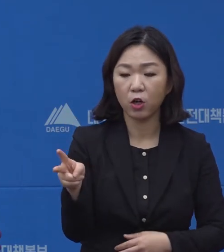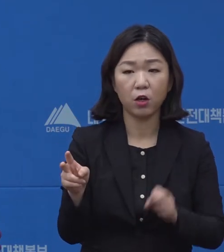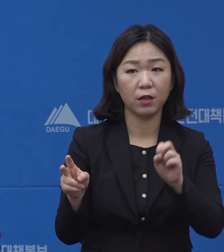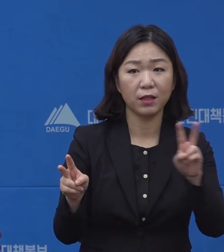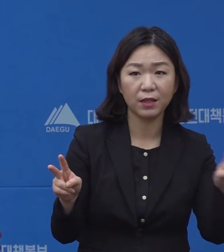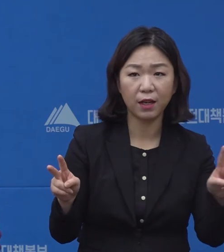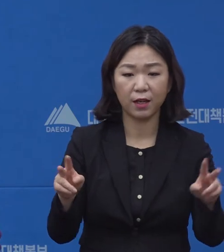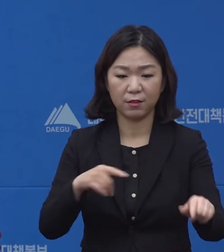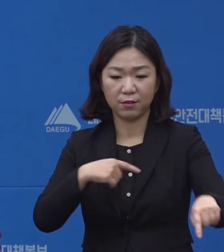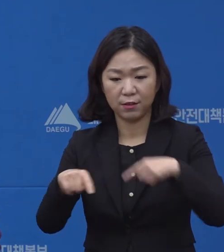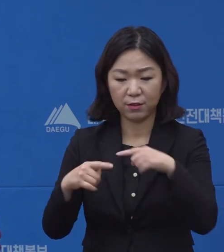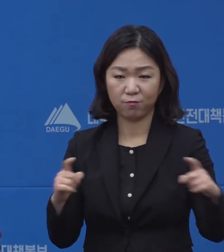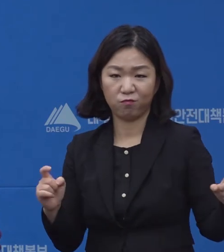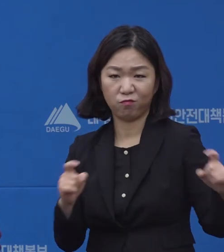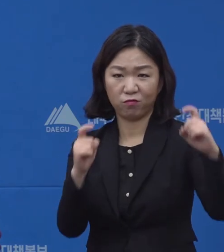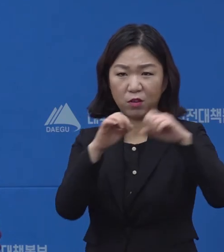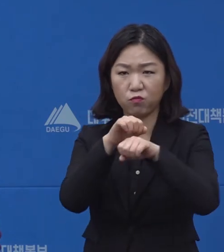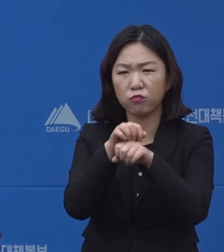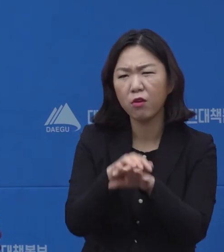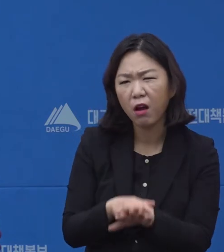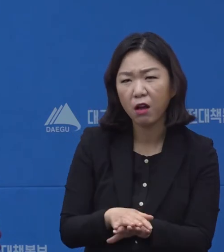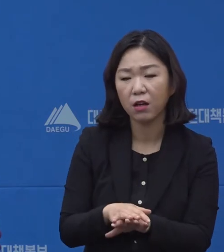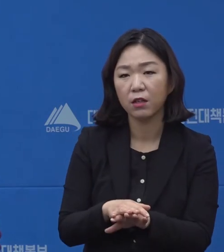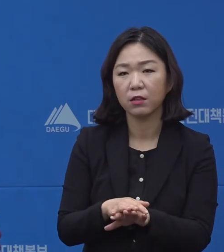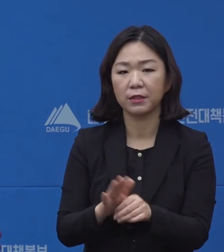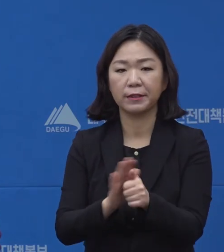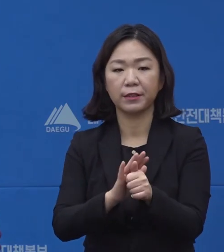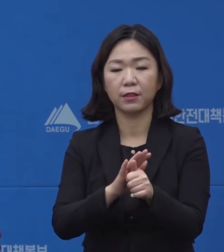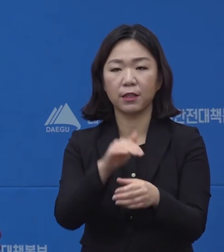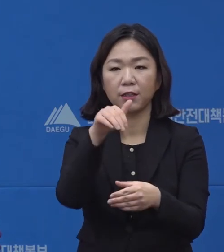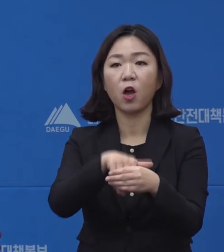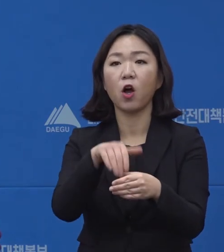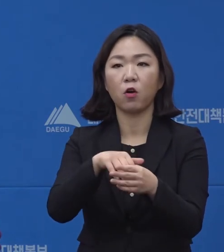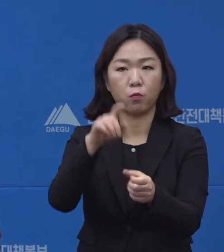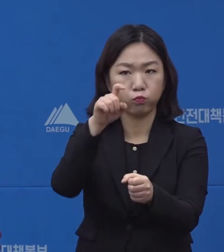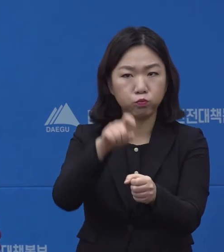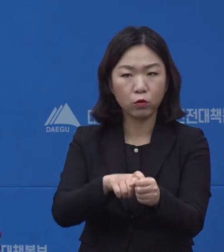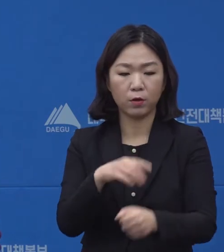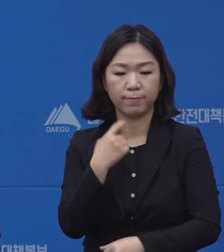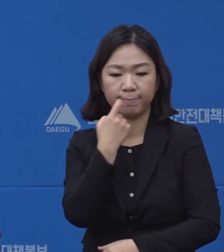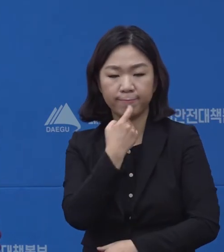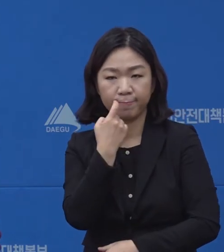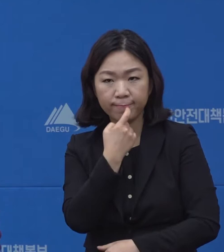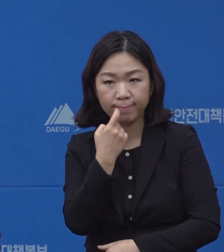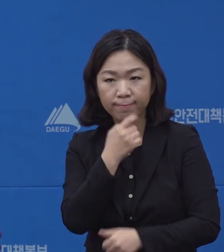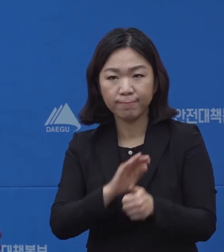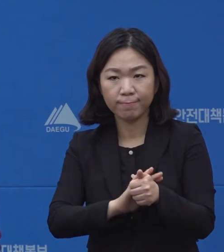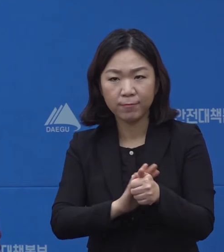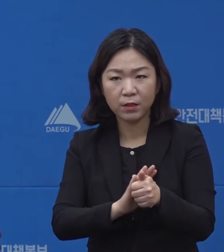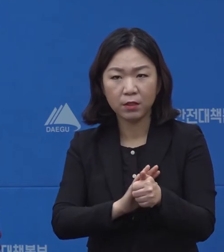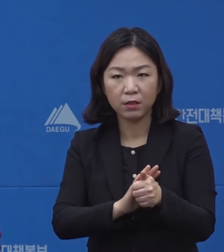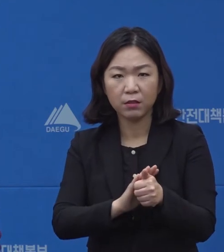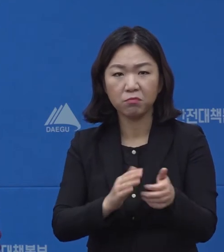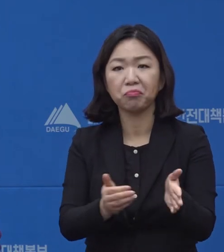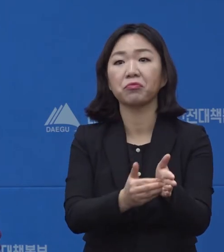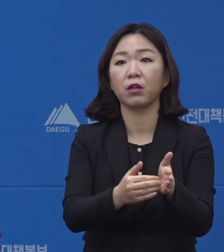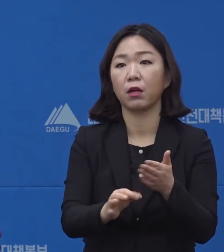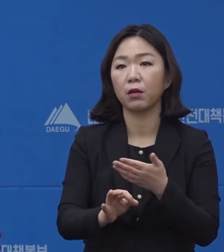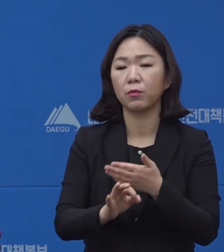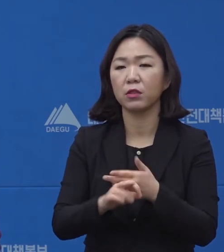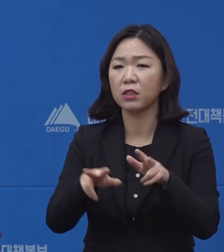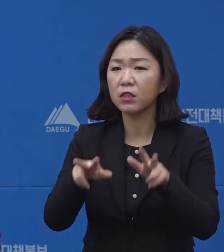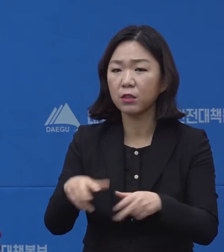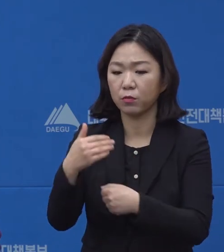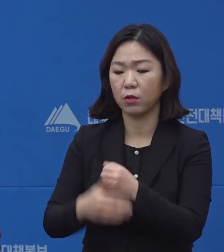정쟁으로 무산되거나 선거용 립서비스로 끝난다면 가뜩이나 힘들고 어려운